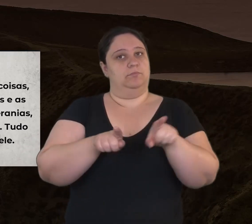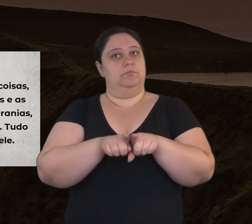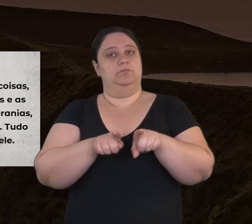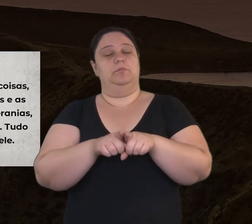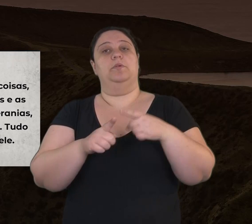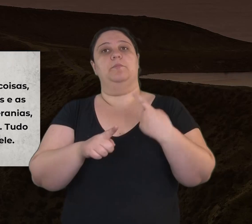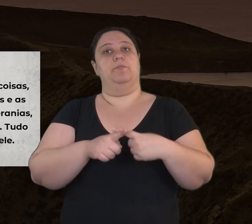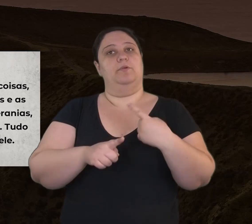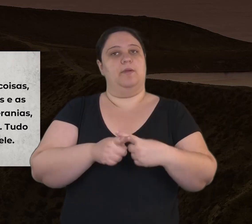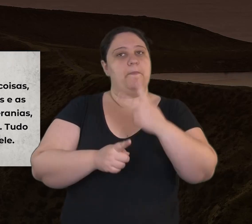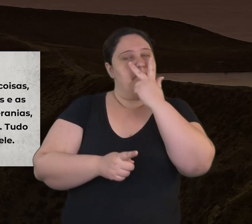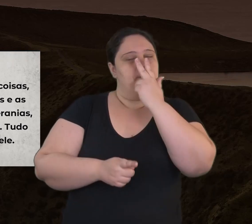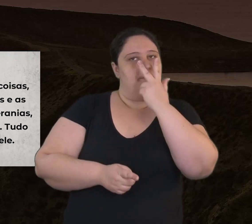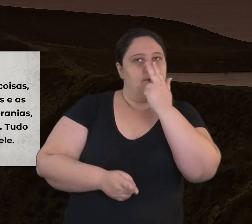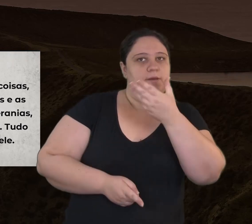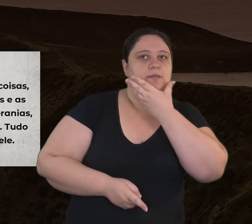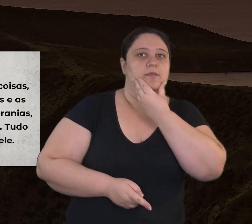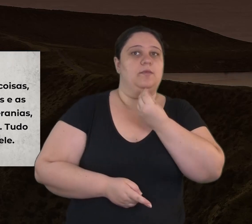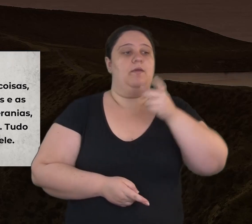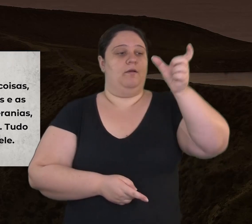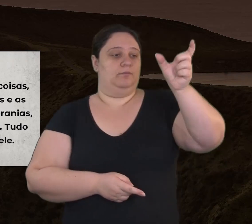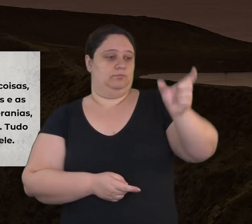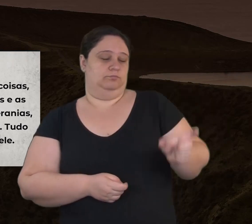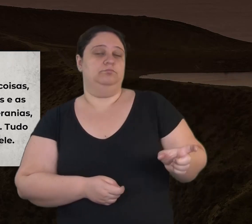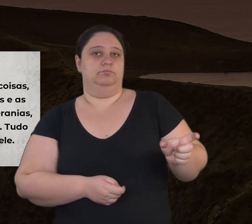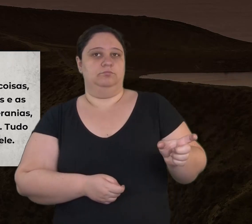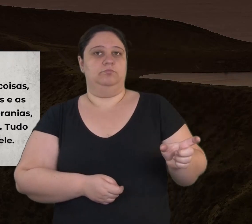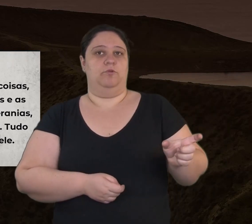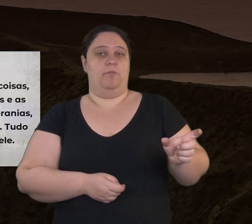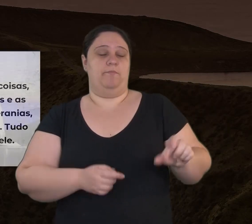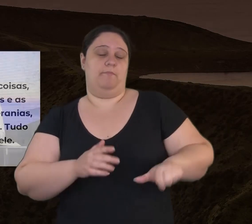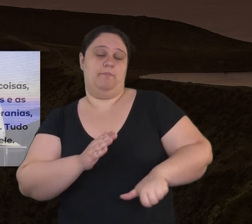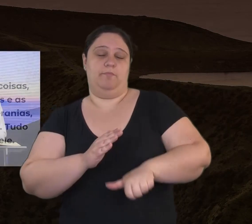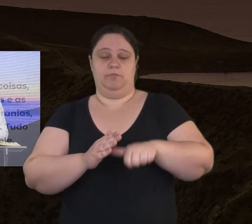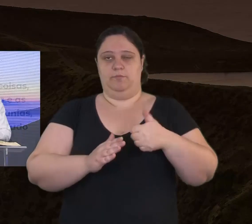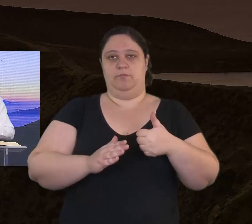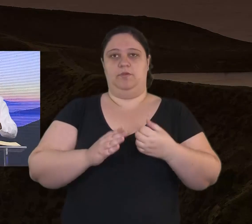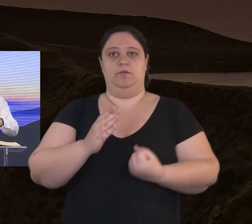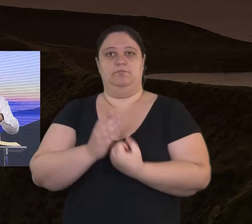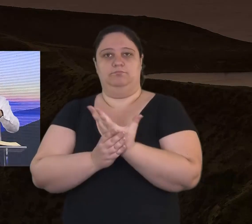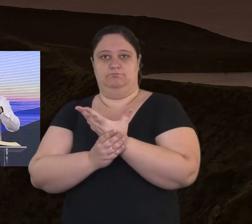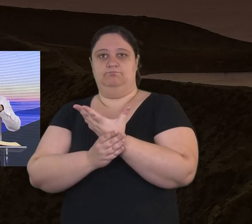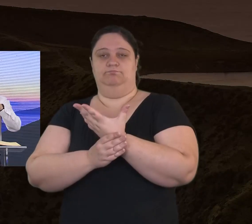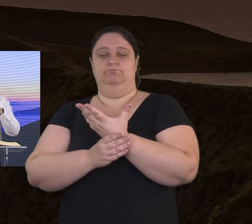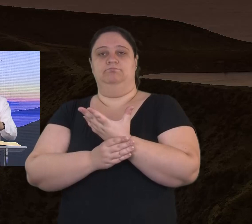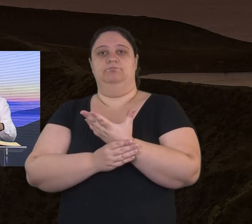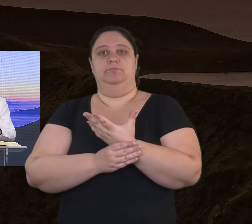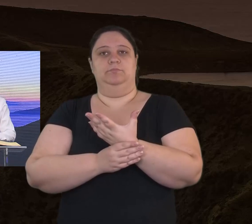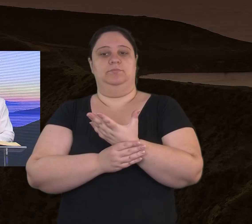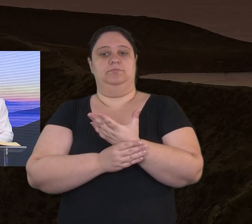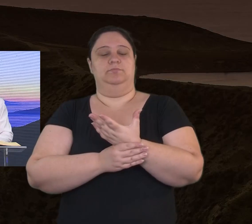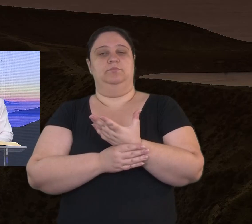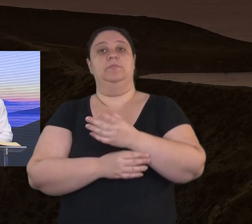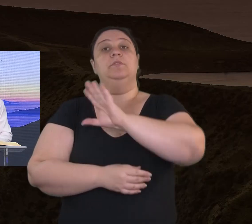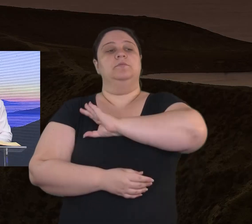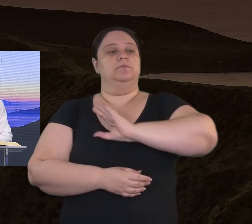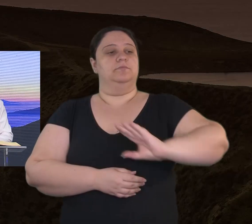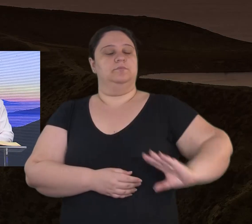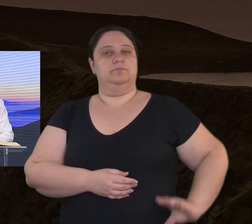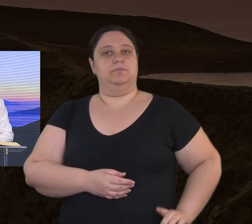tomou forma de um homem, né? Ele é o primogênito de toda a criação, então, nele